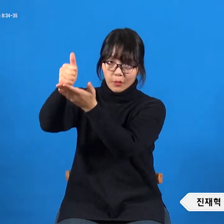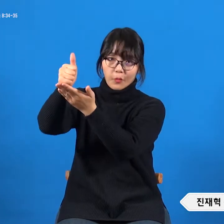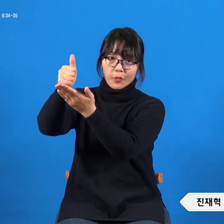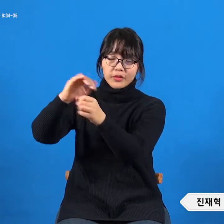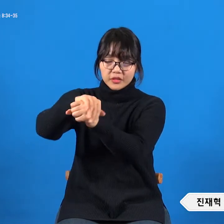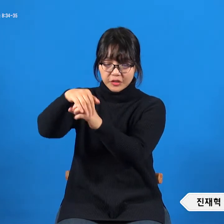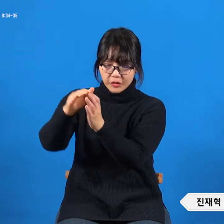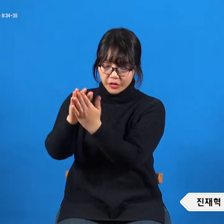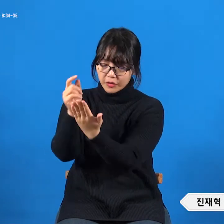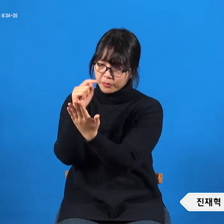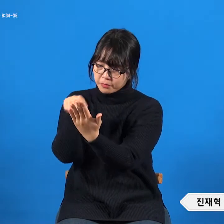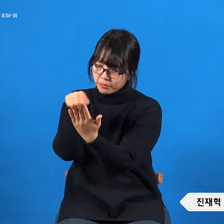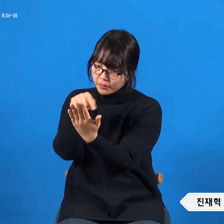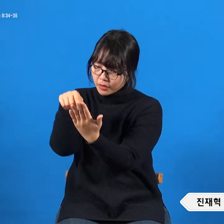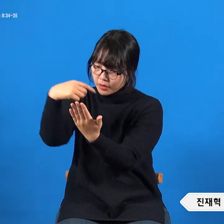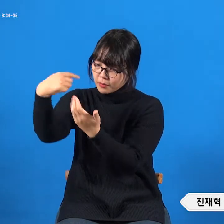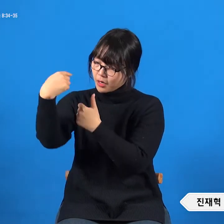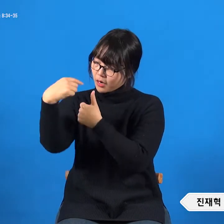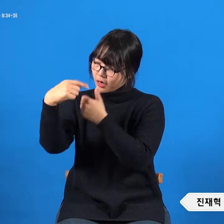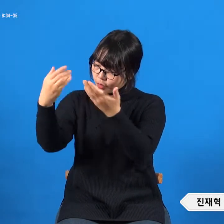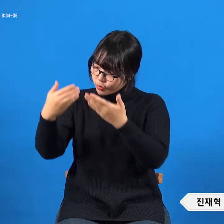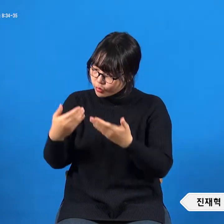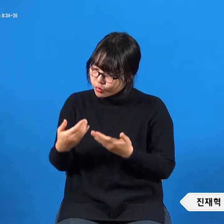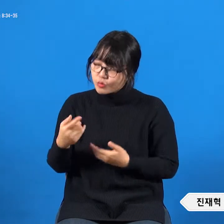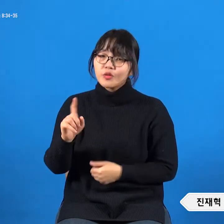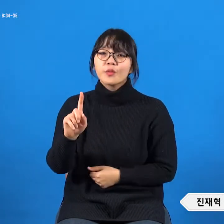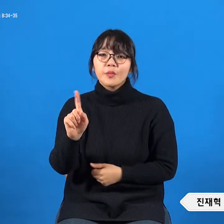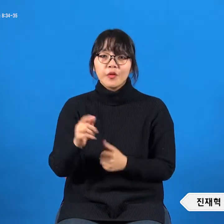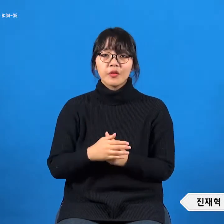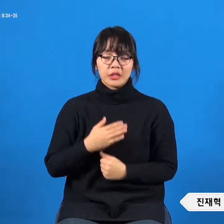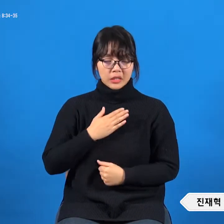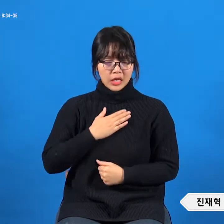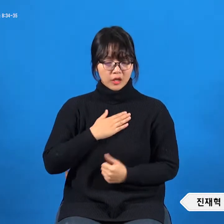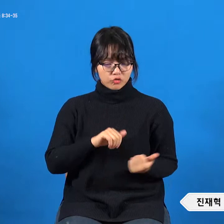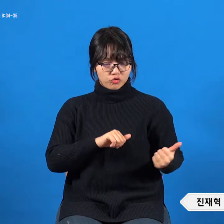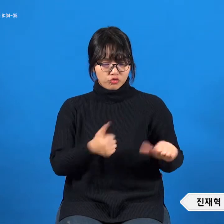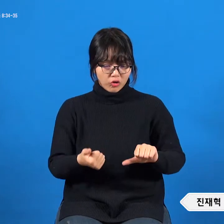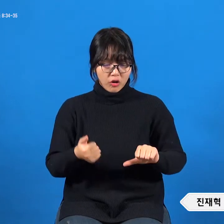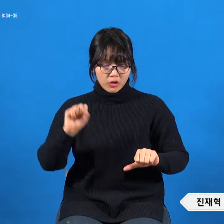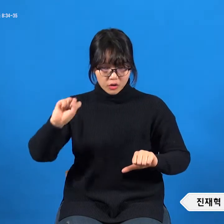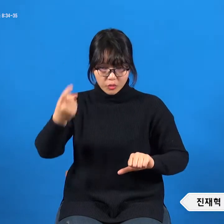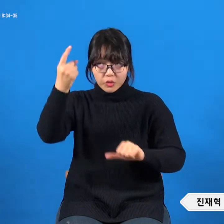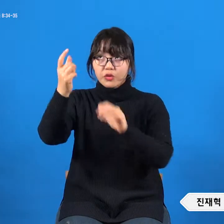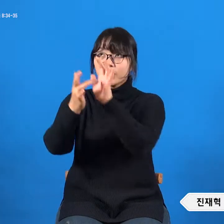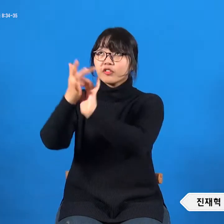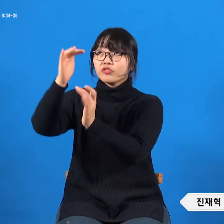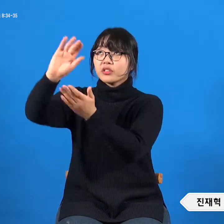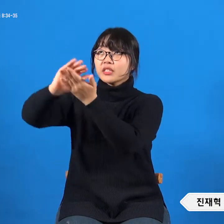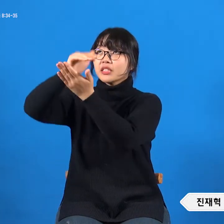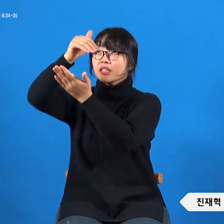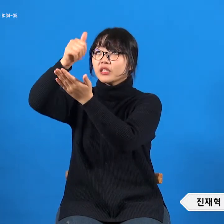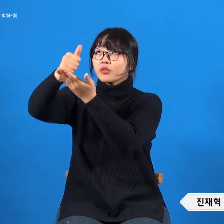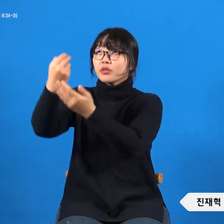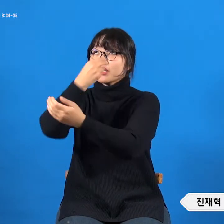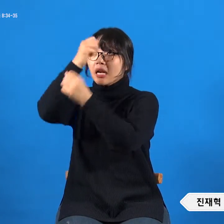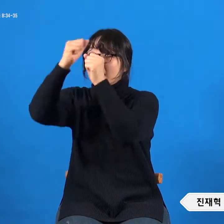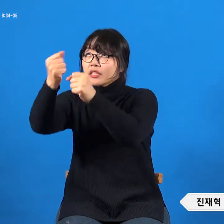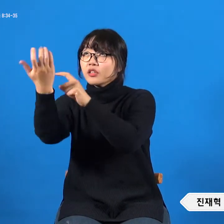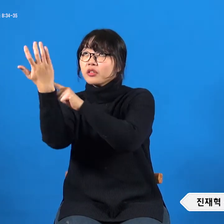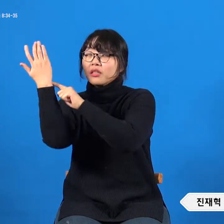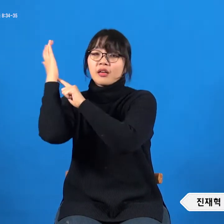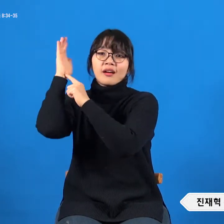우리에게 말씀합니다. 그러므로 내가 죽음으로 내 안에 그리스도께서 사십니다. 내 정욕과